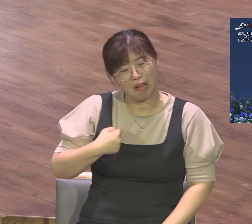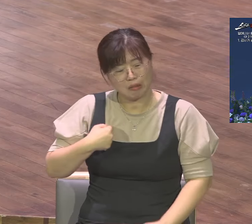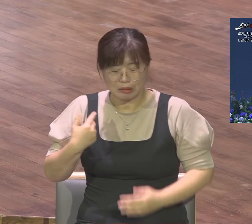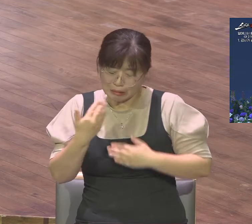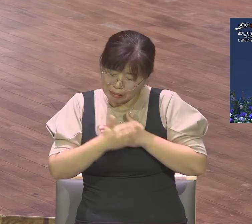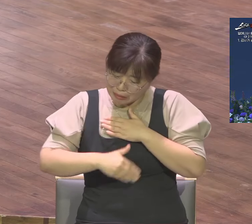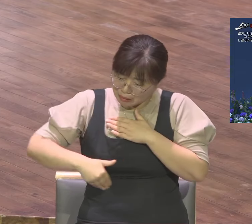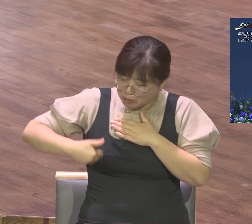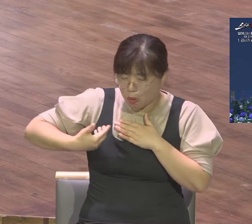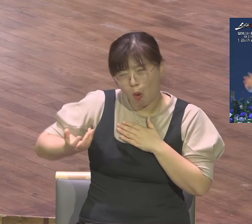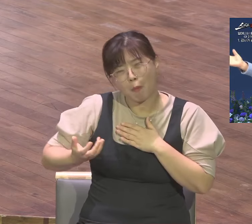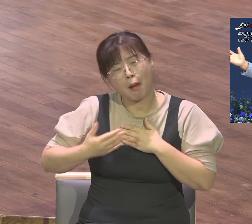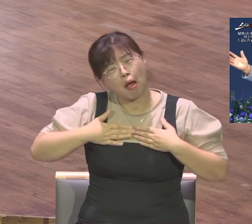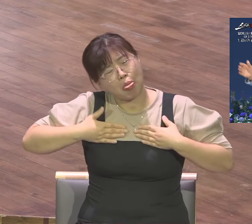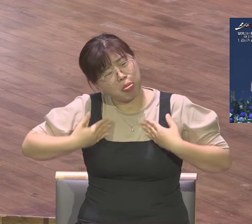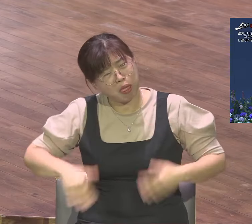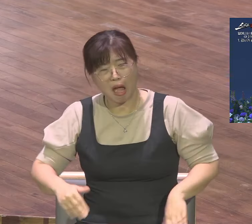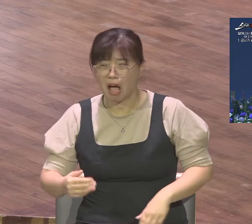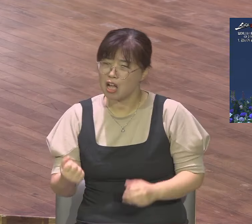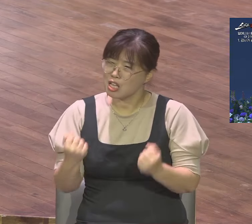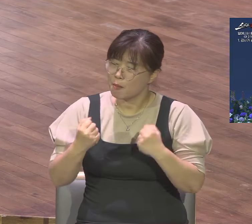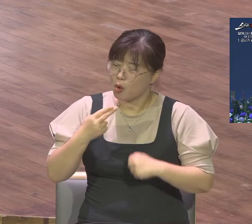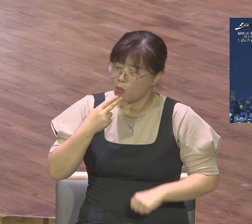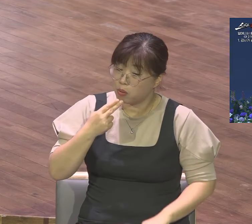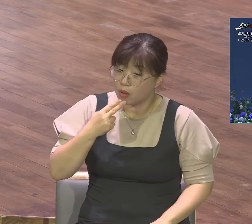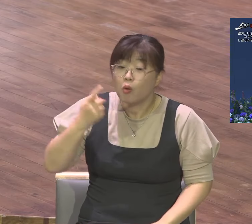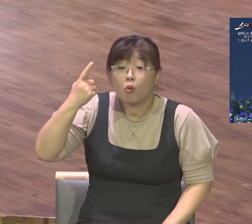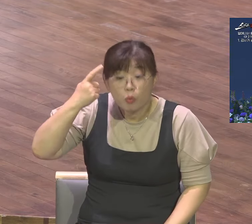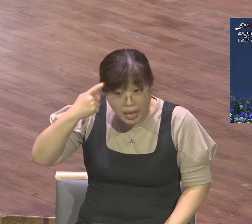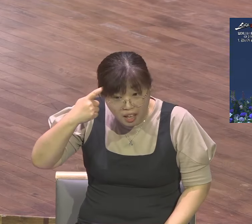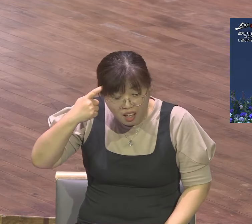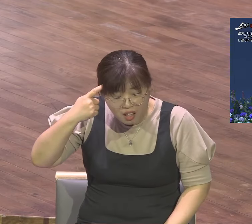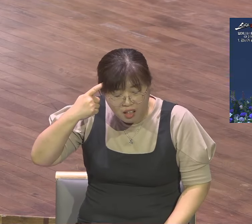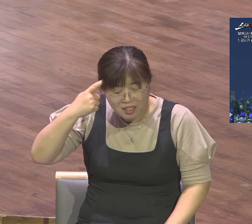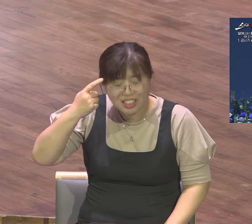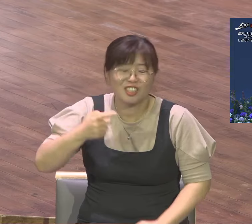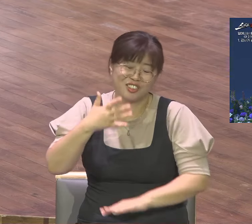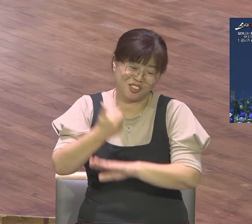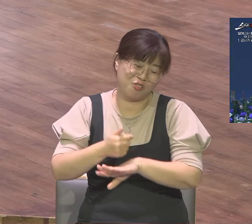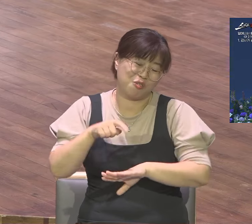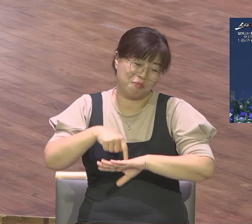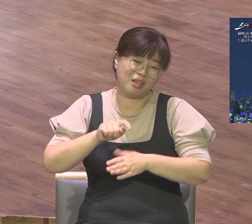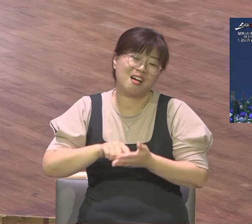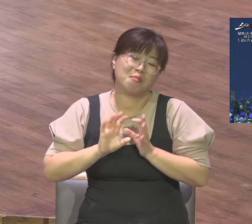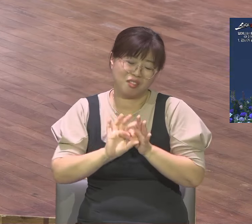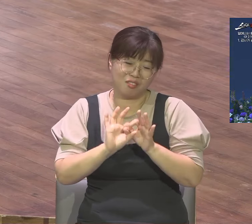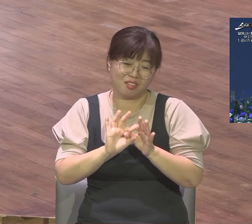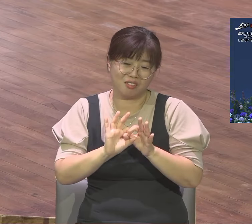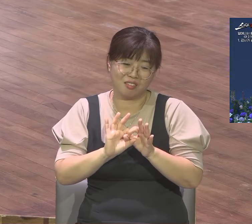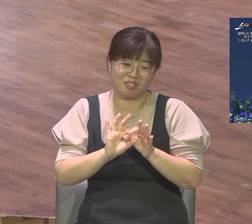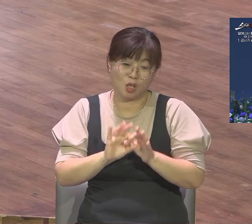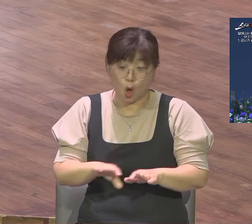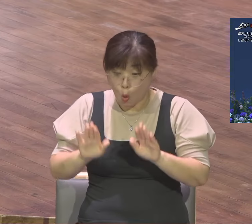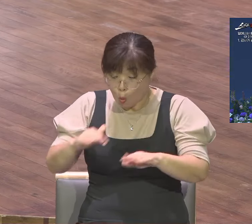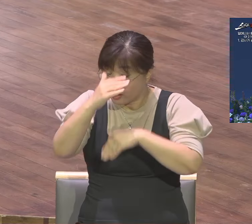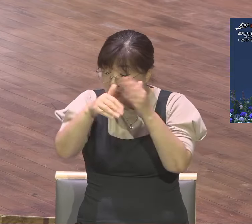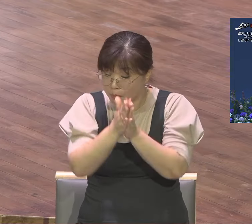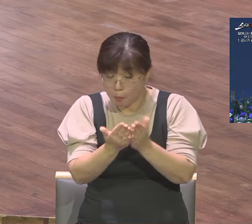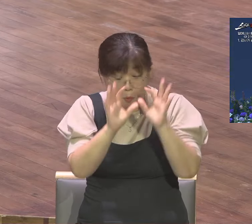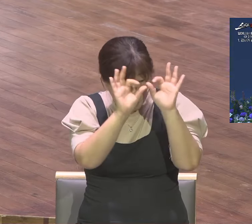모두 다 범사가 잘 되고 강건하리라. 그 말이 그 말이라니까요. 영계 모든